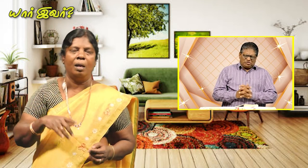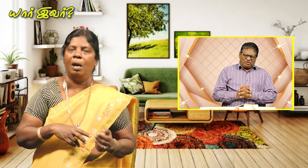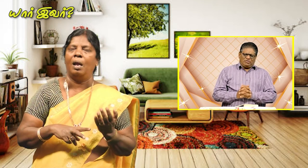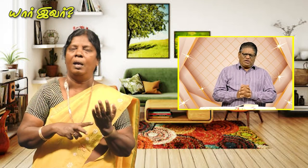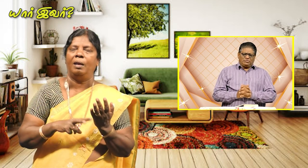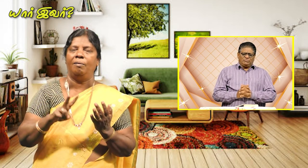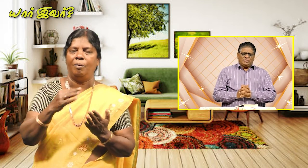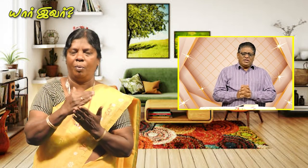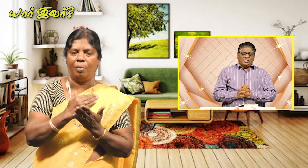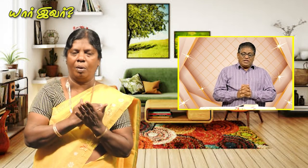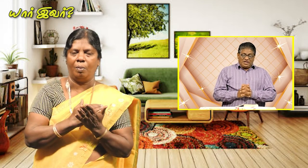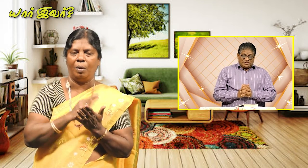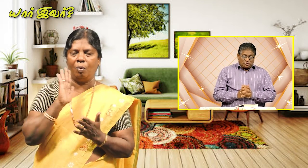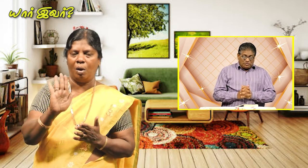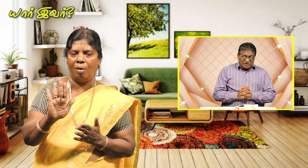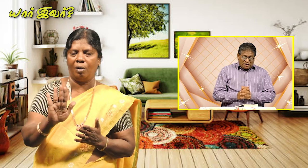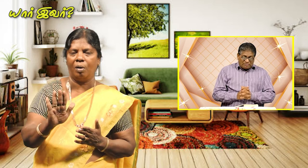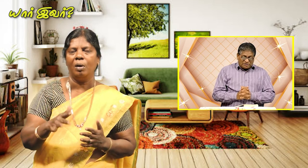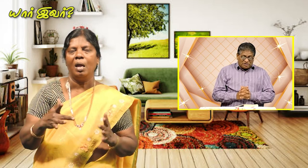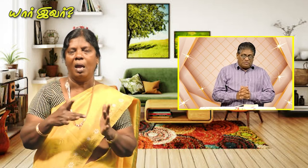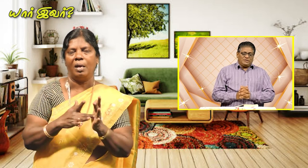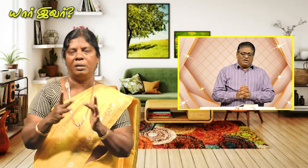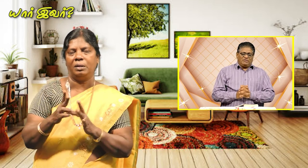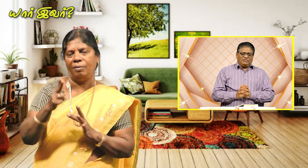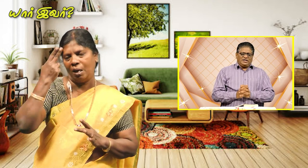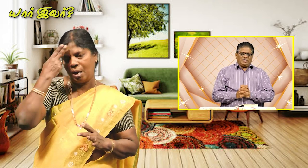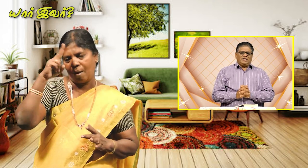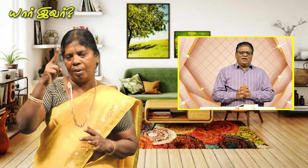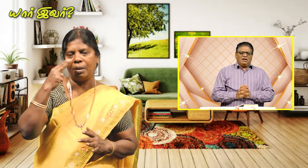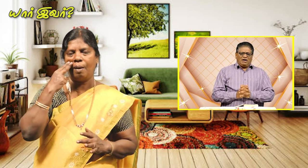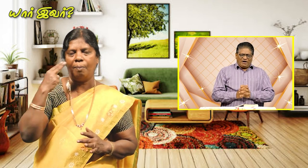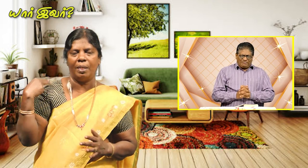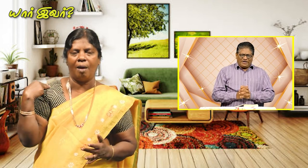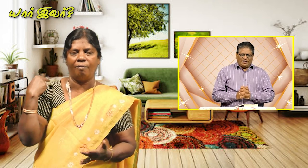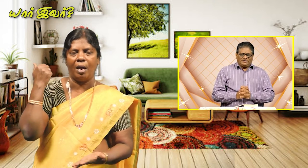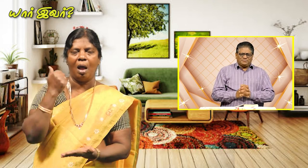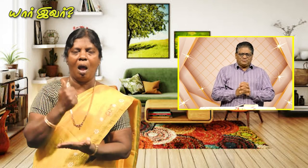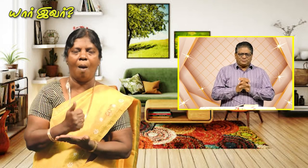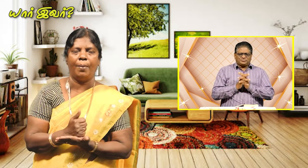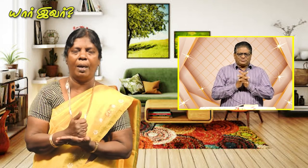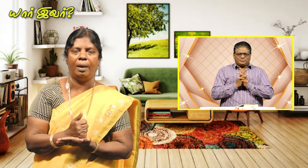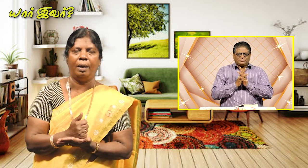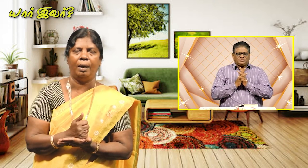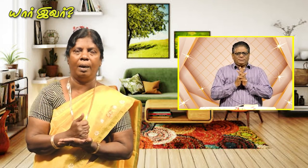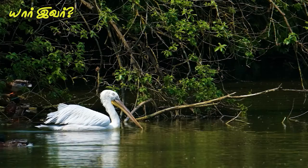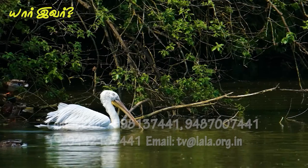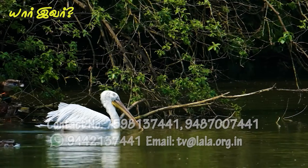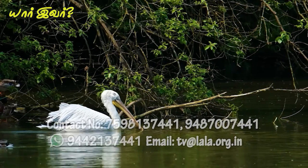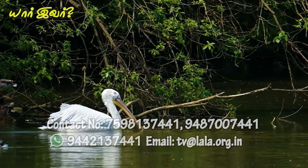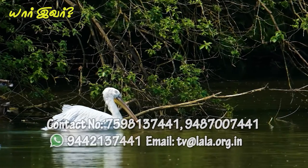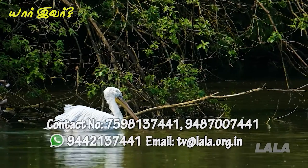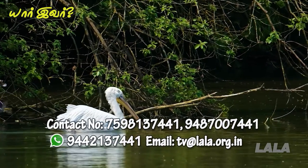நேயர்களுக்கும் நீர் சொந்தமாக்கும். இயேசுவின் நாமத்தில் பிதாவே, ஆமேன்.